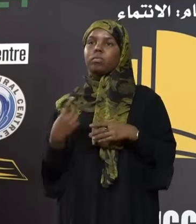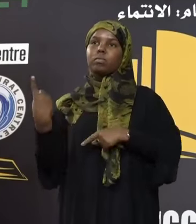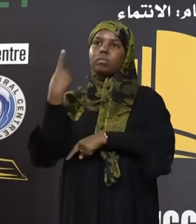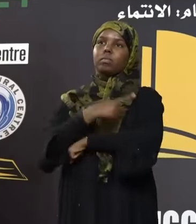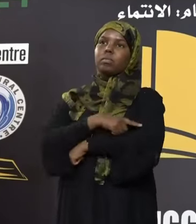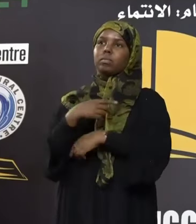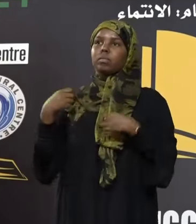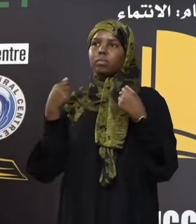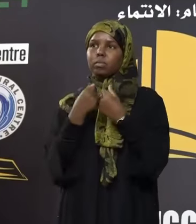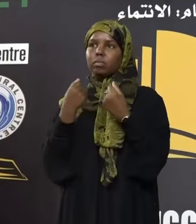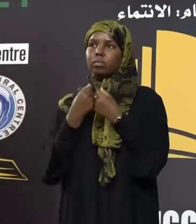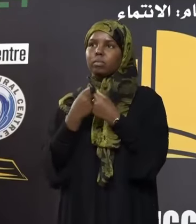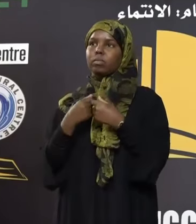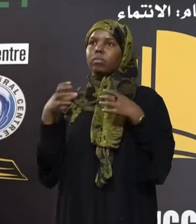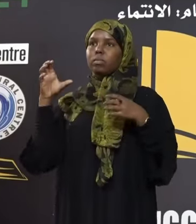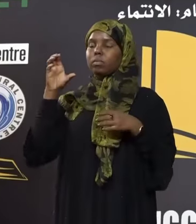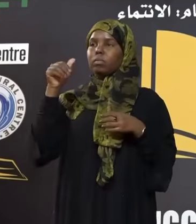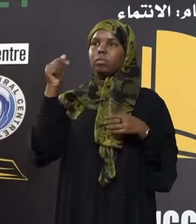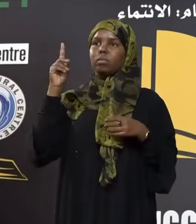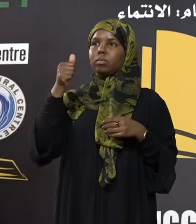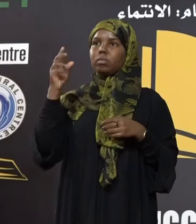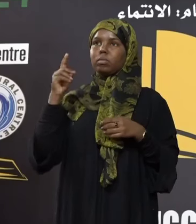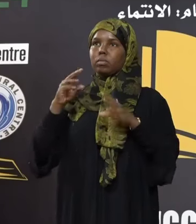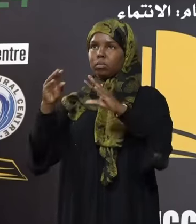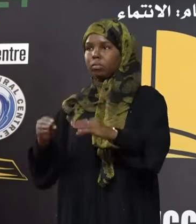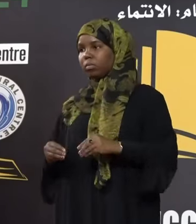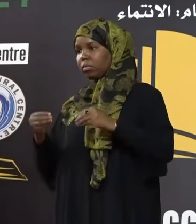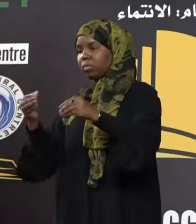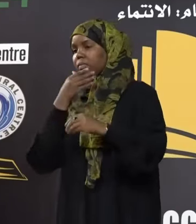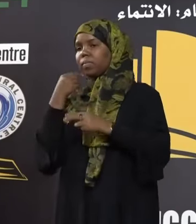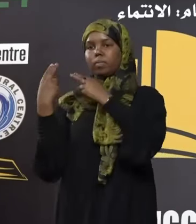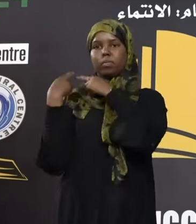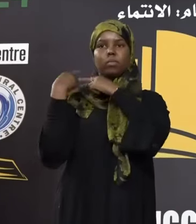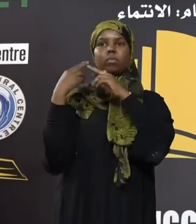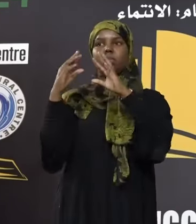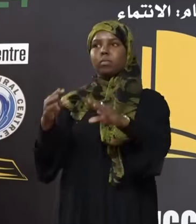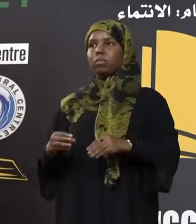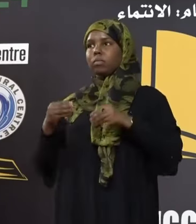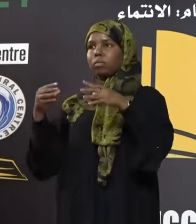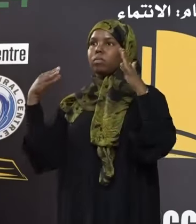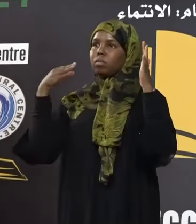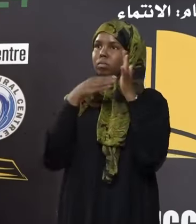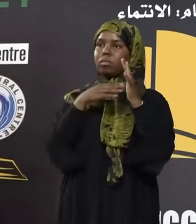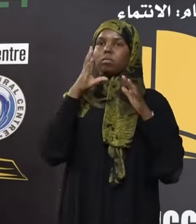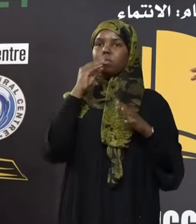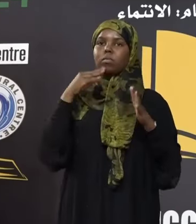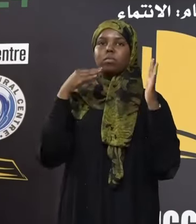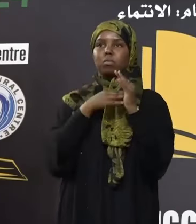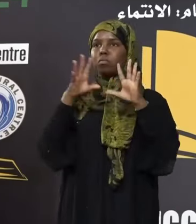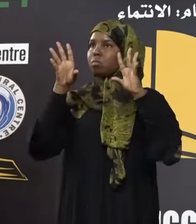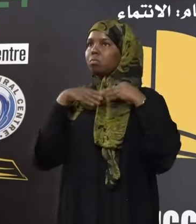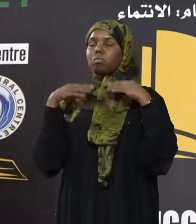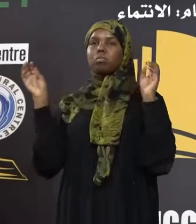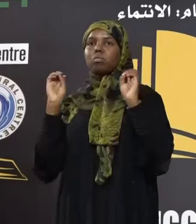dagaalka cadaad la isku diiday goray gacan libaaxna raggayagii mas-uuliyiinta nin walba waxa lagu yidhi jooji hadalka jooji taa la yeeli